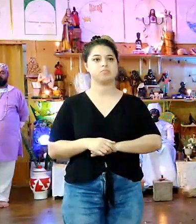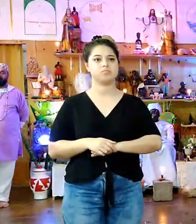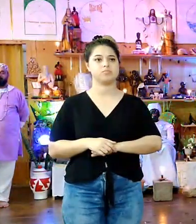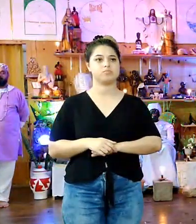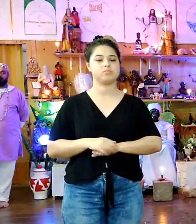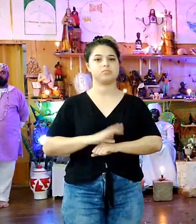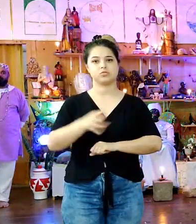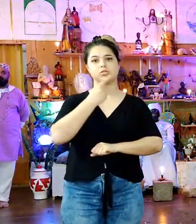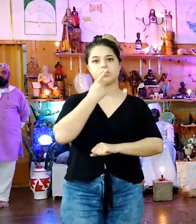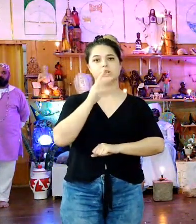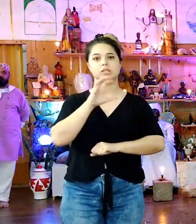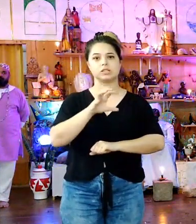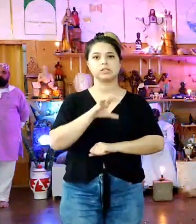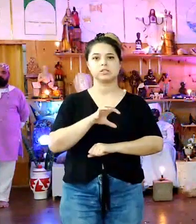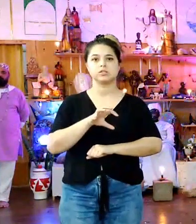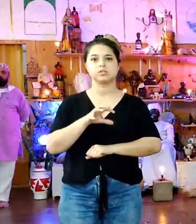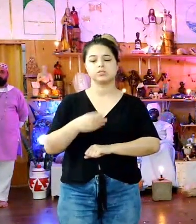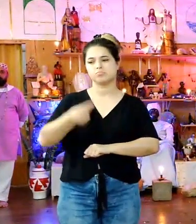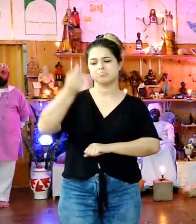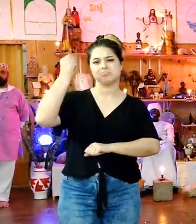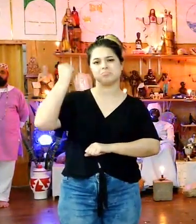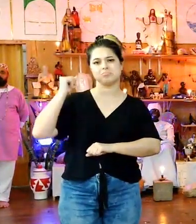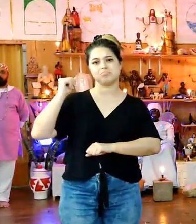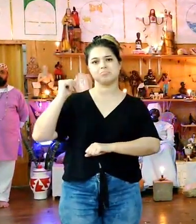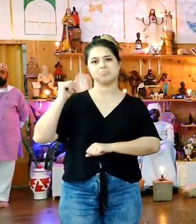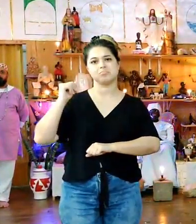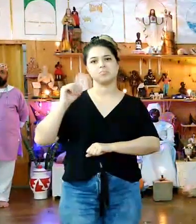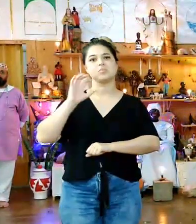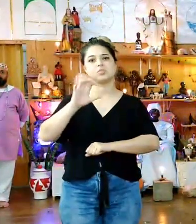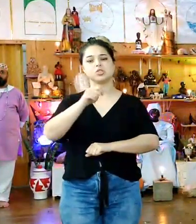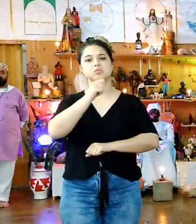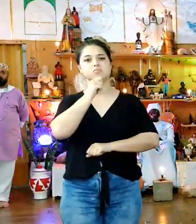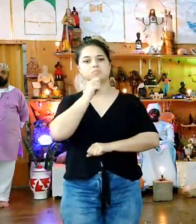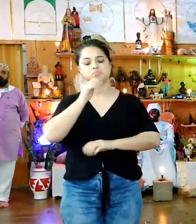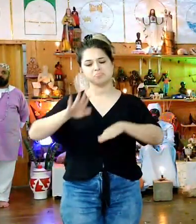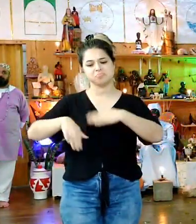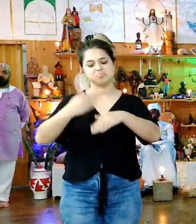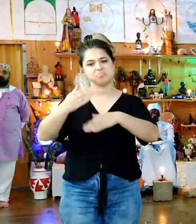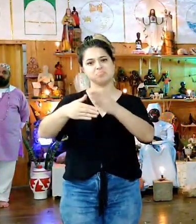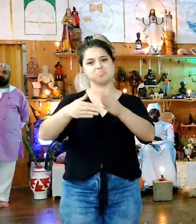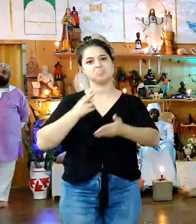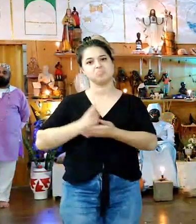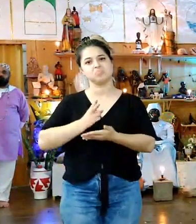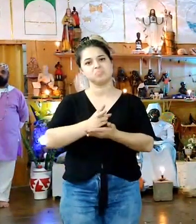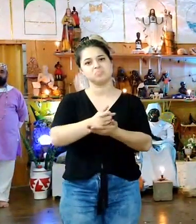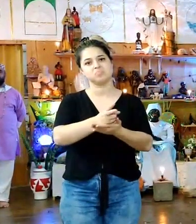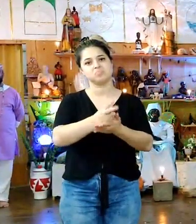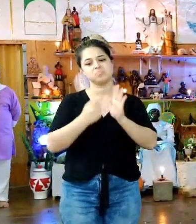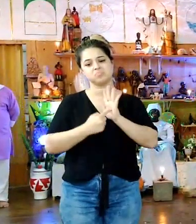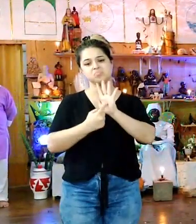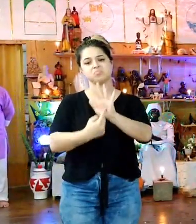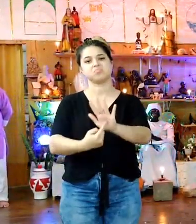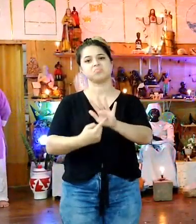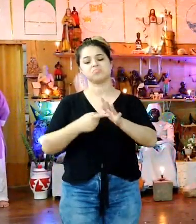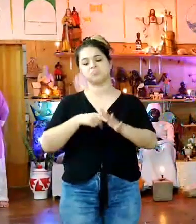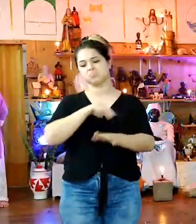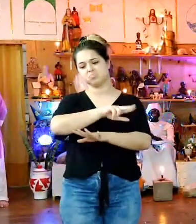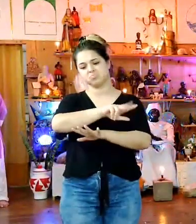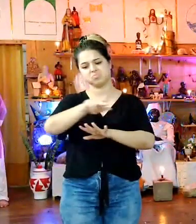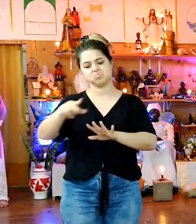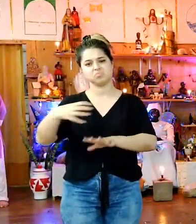Antes foi falado, um momento conturbado. Isso continua se refletindo das mais